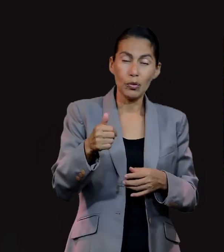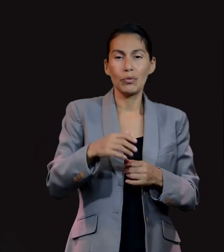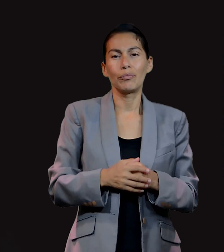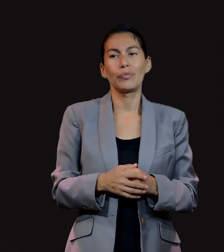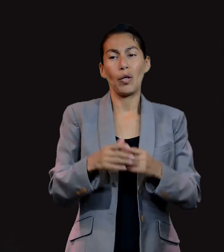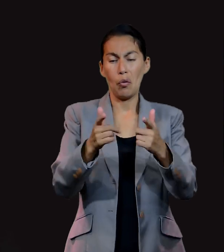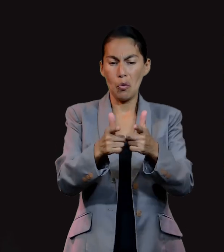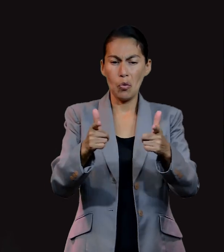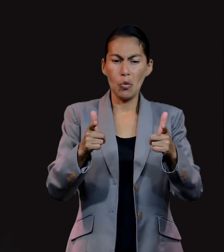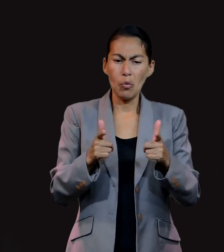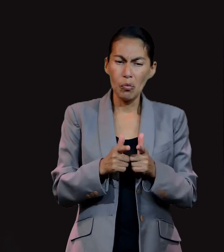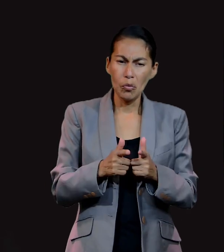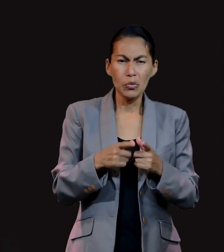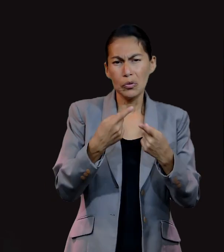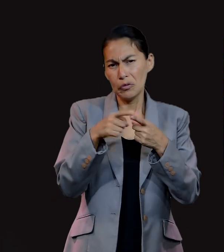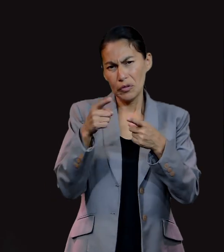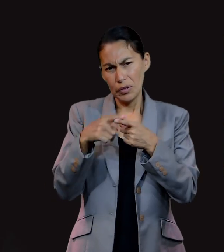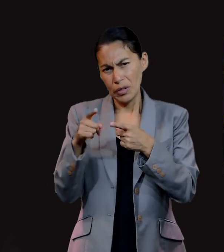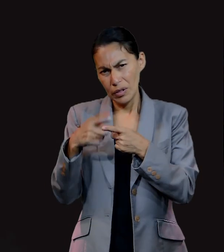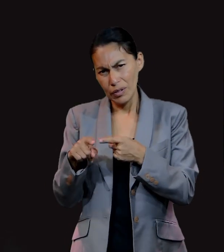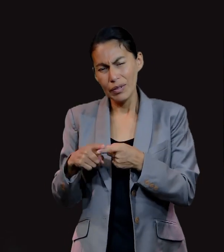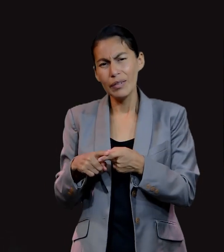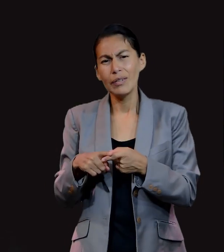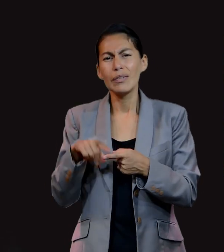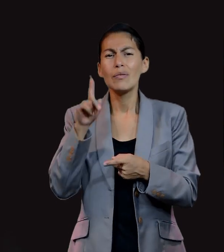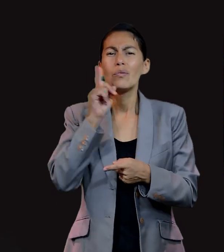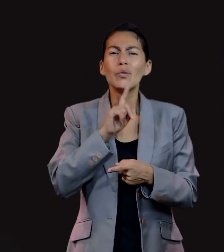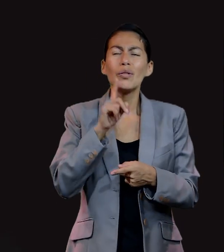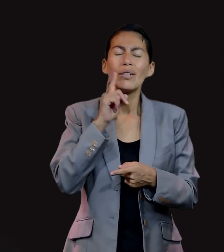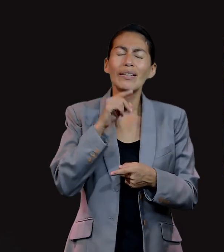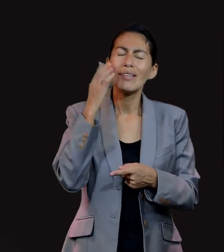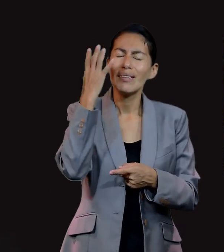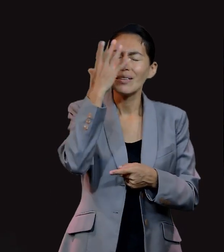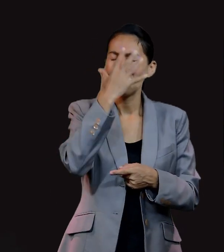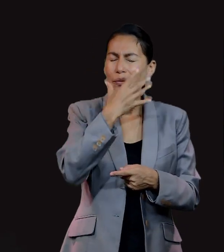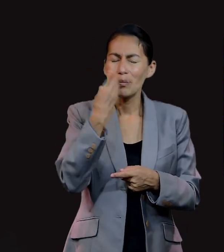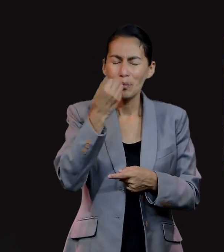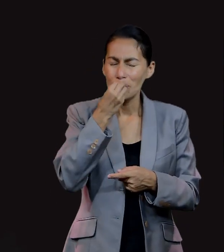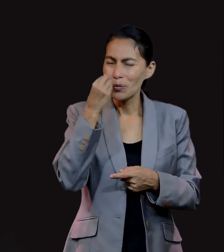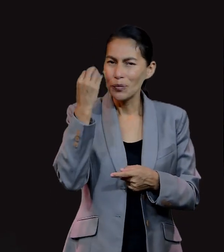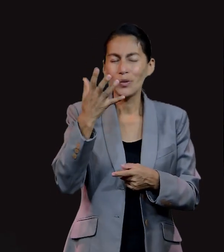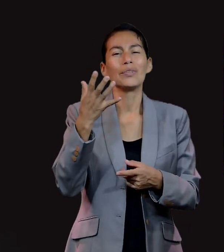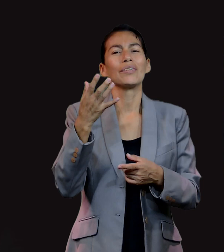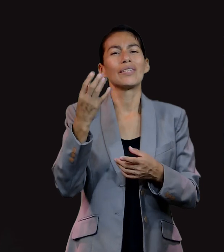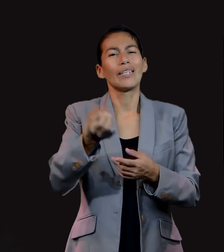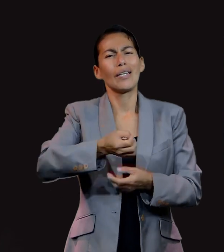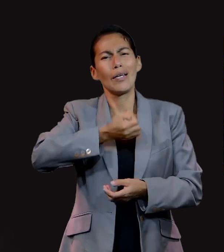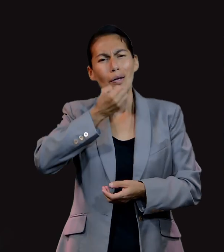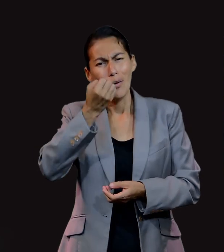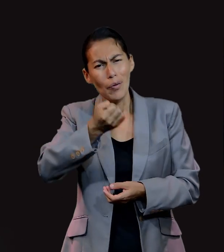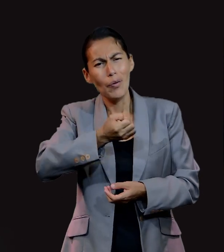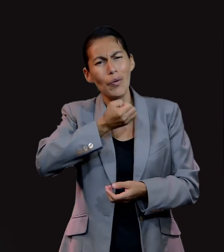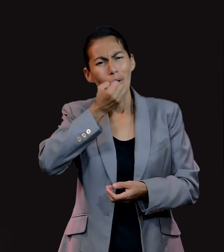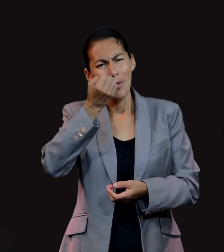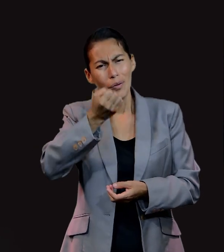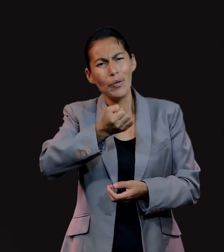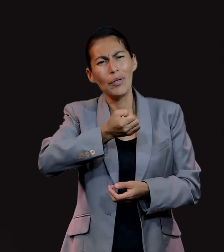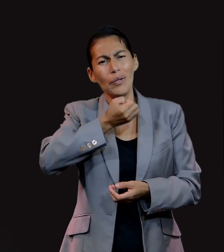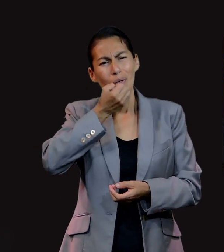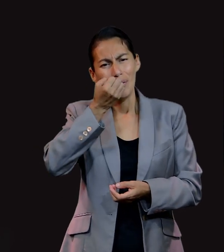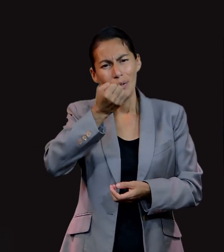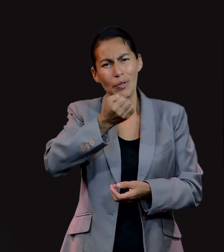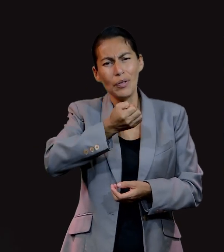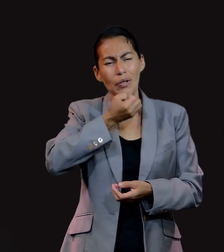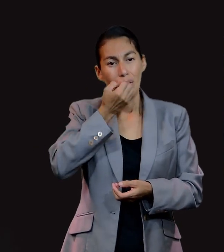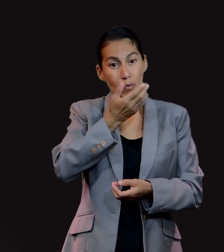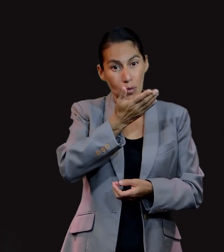orar los unos por los otros y hay un grupo de personas varios grupos de damas maravillosas